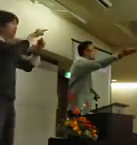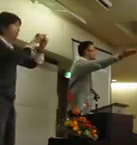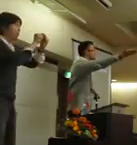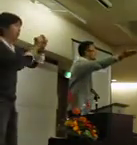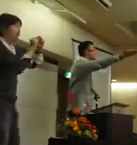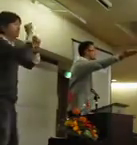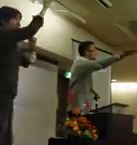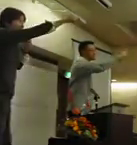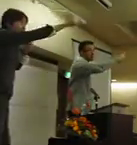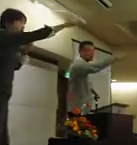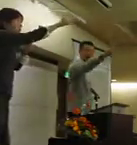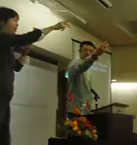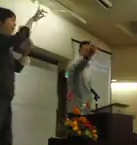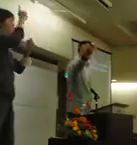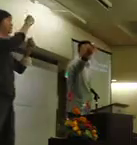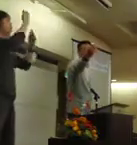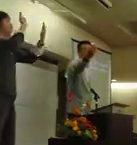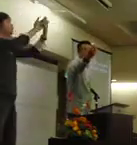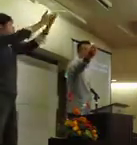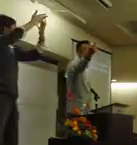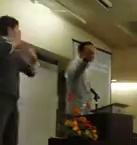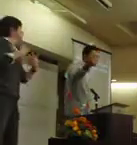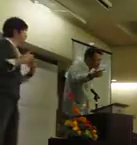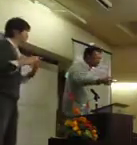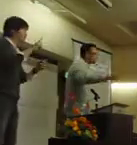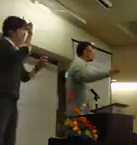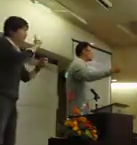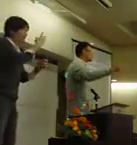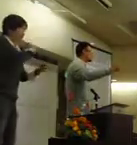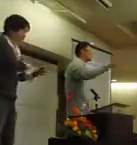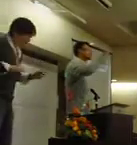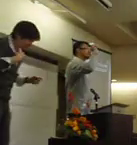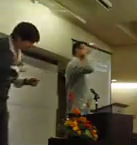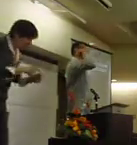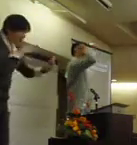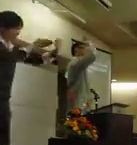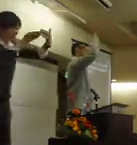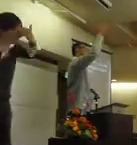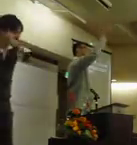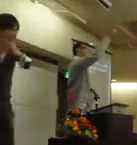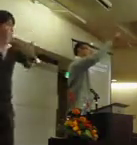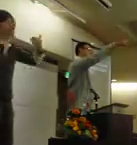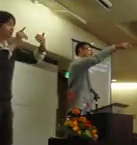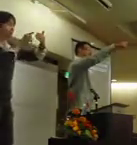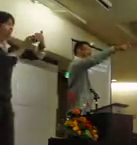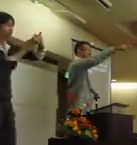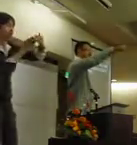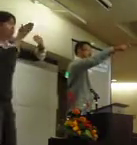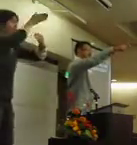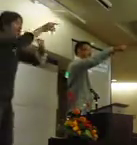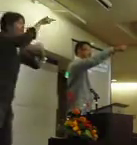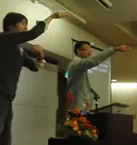見ることができます。今どんな苦しくても、どんなに大変でも、その向こう側の信仰で私たちは生き